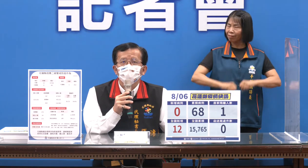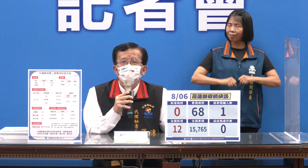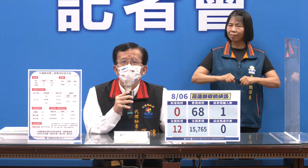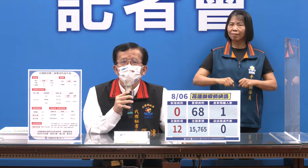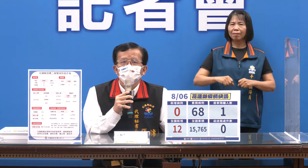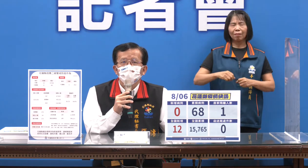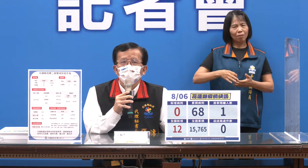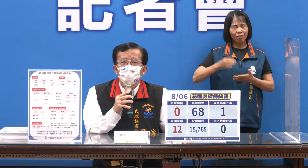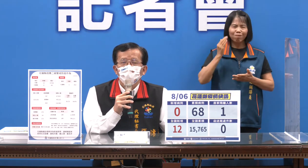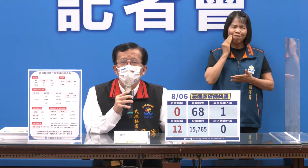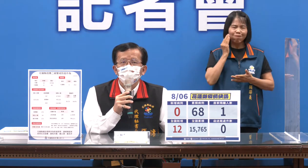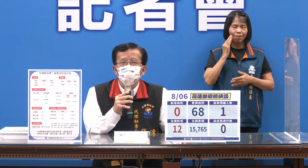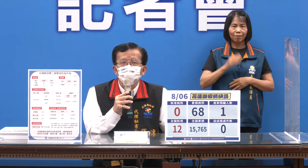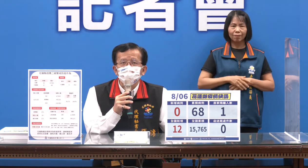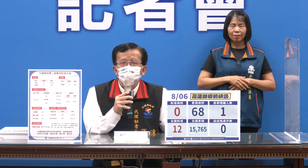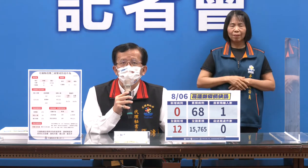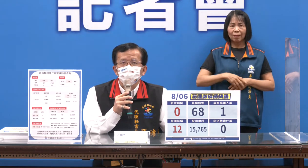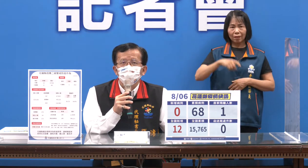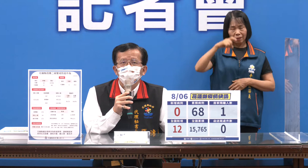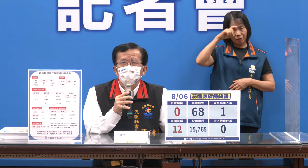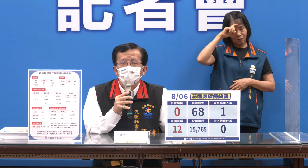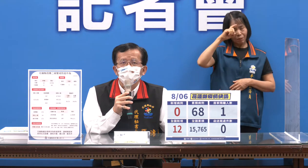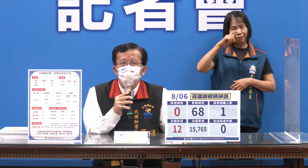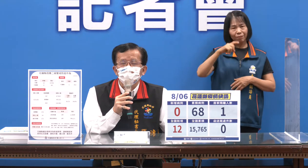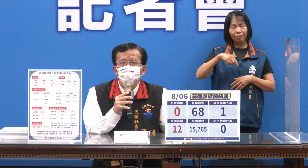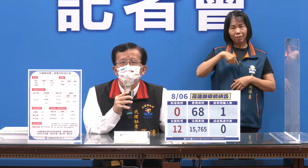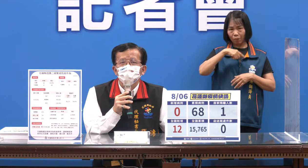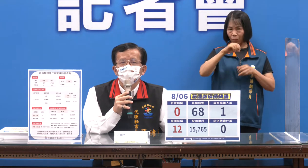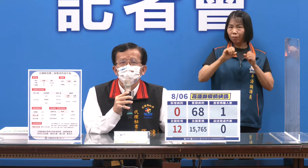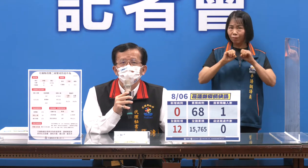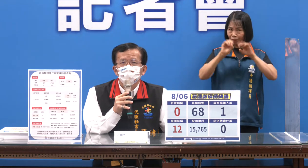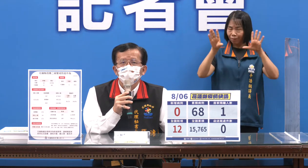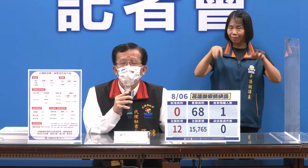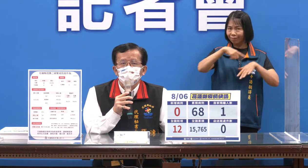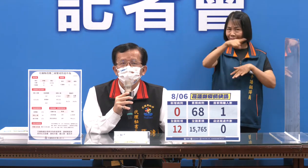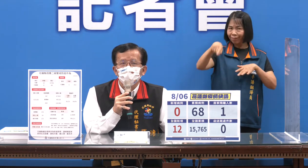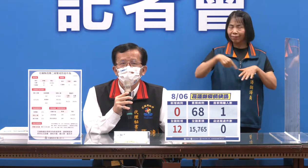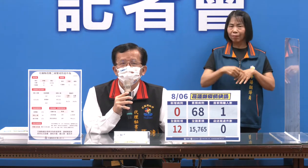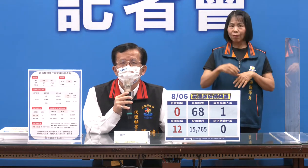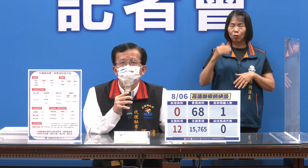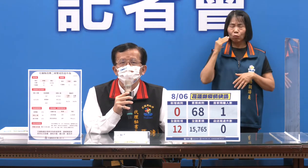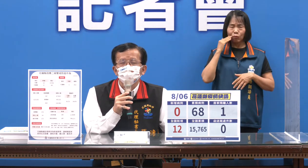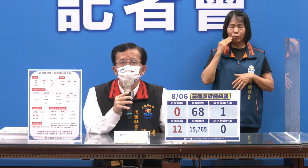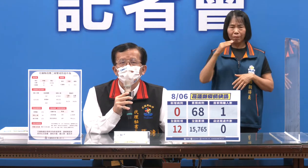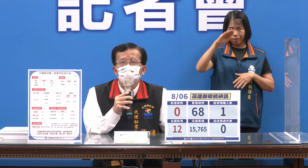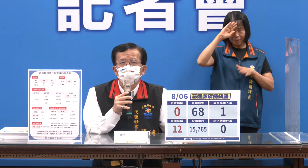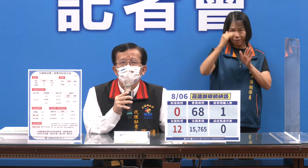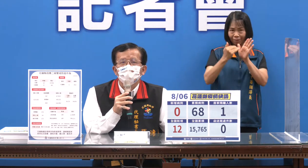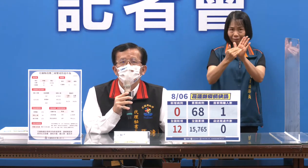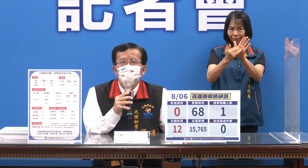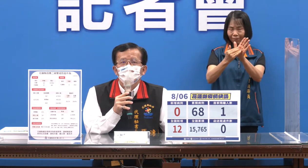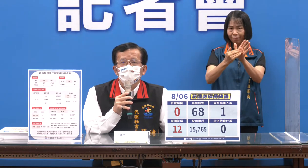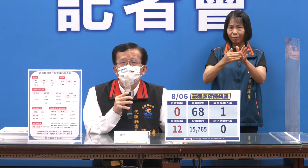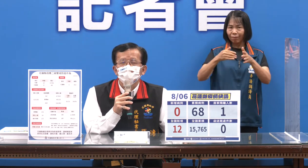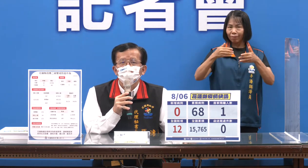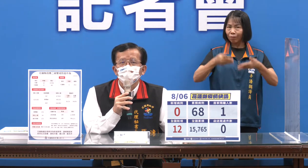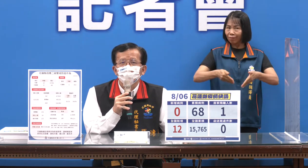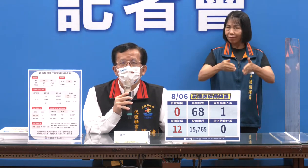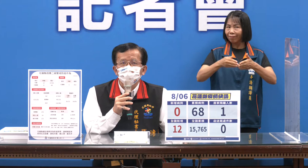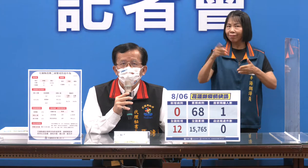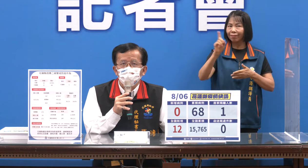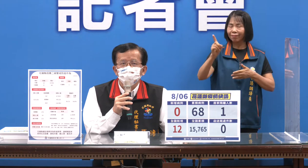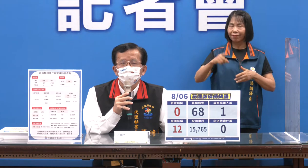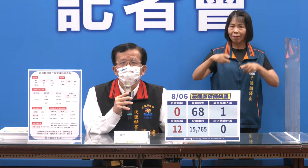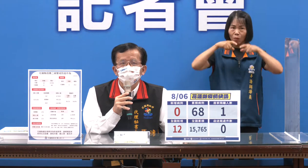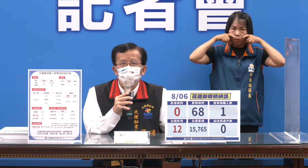们，为了避免自己被感染确诊，最有效的方式就是我们口罩跟相关